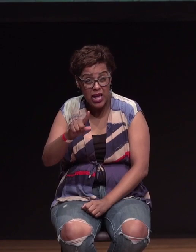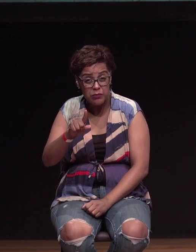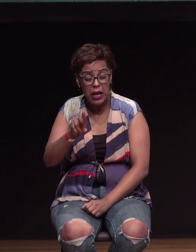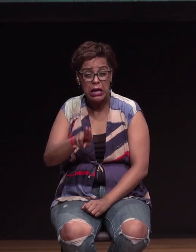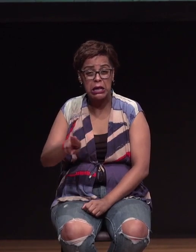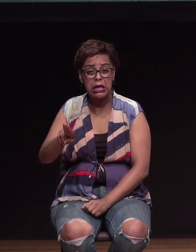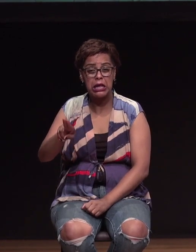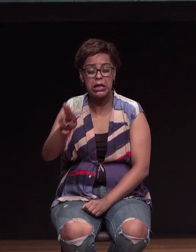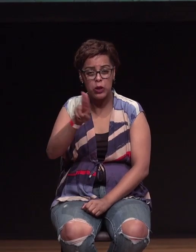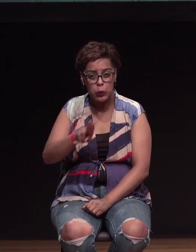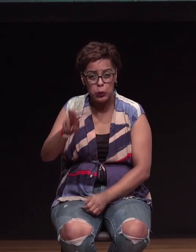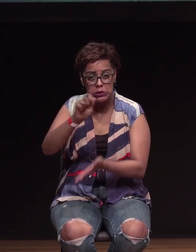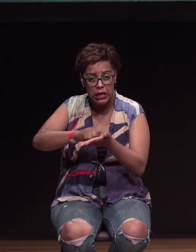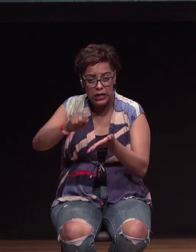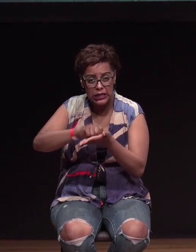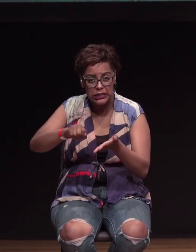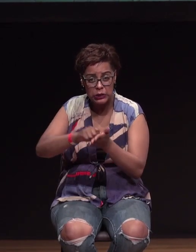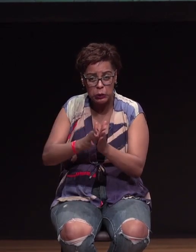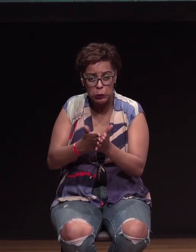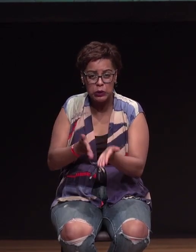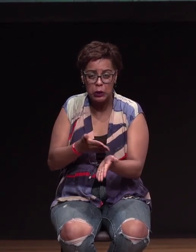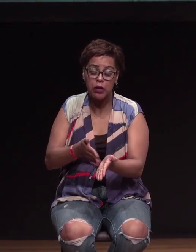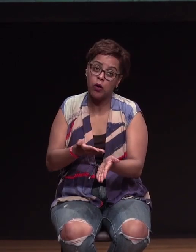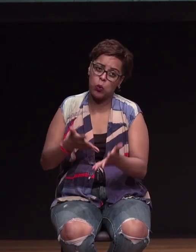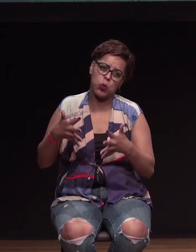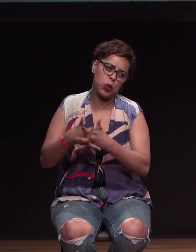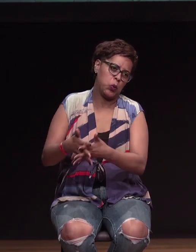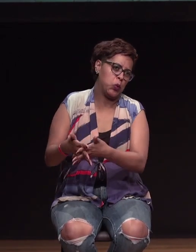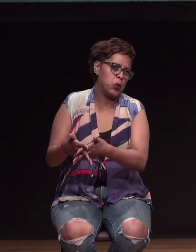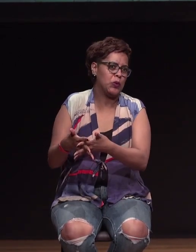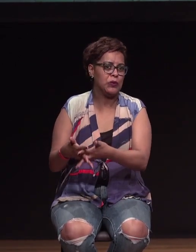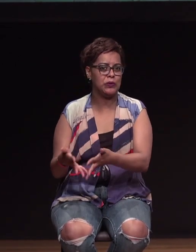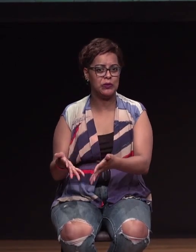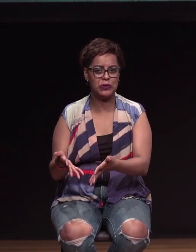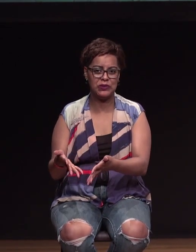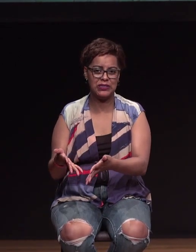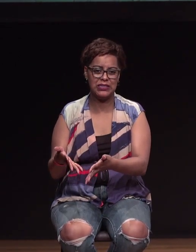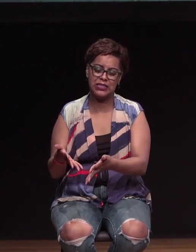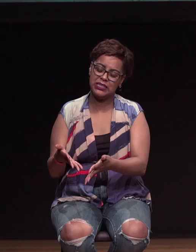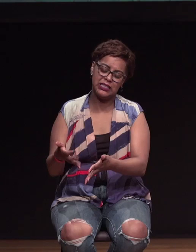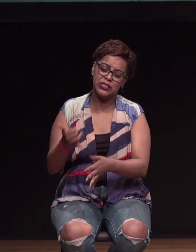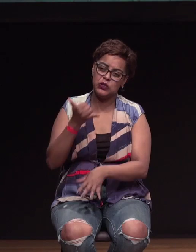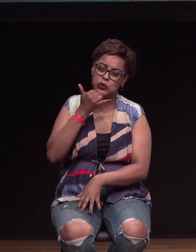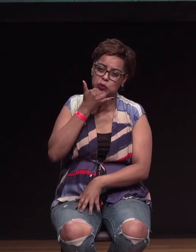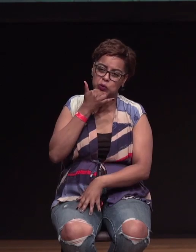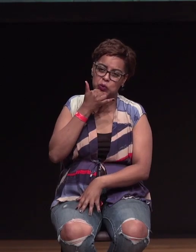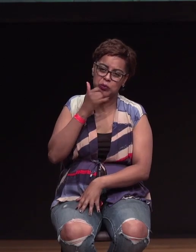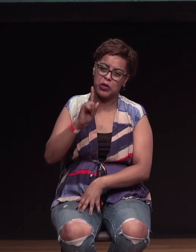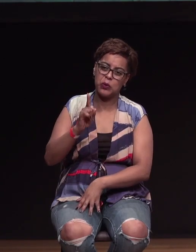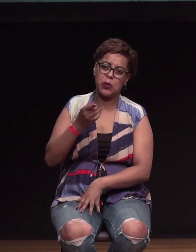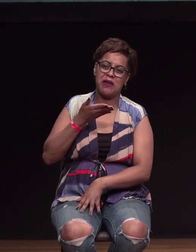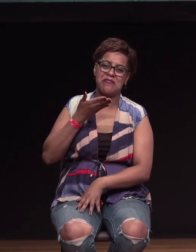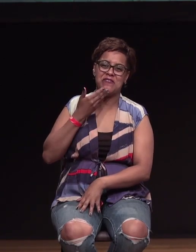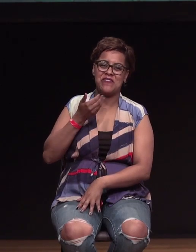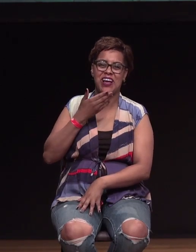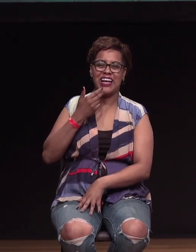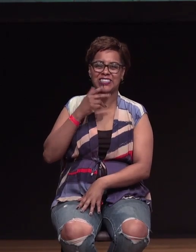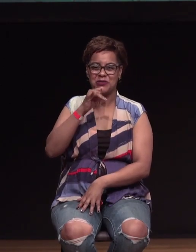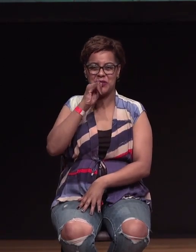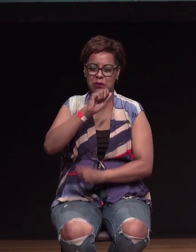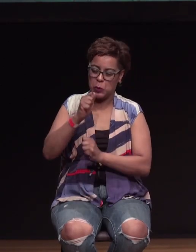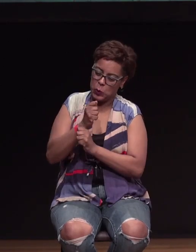trabalho, aí já dá um nó, e elas não estão muito dispostas a desfazer nós,